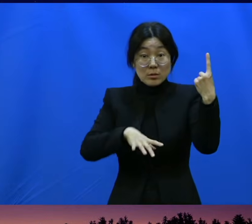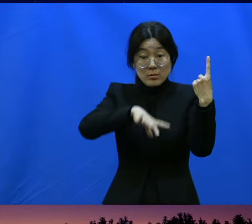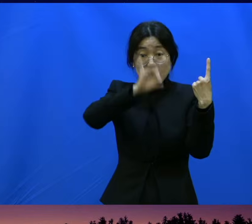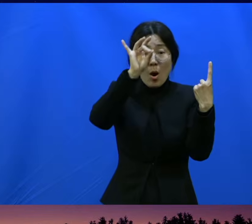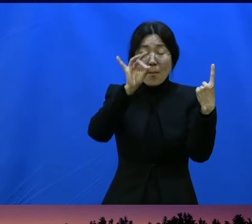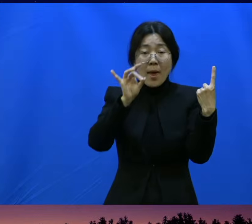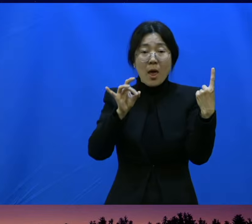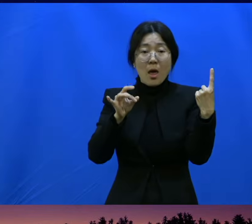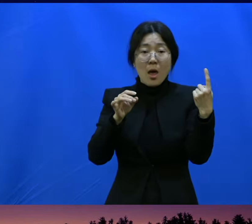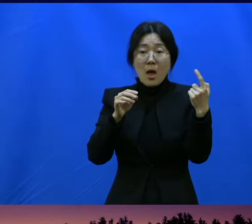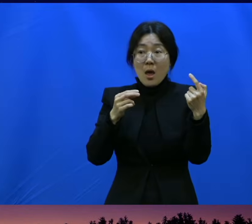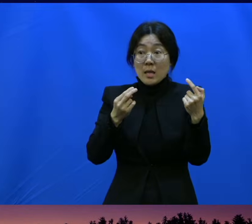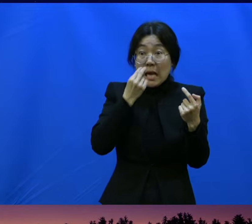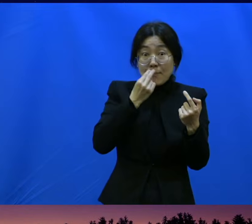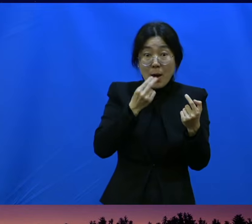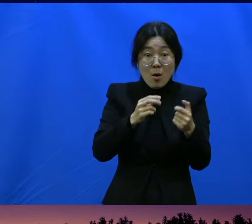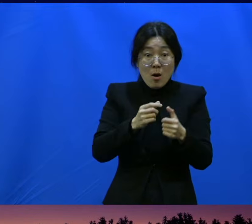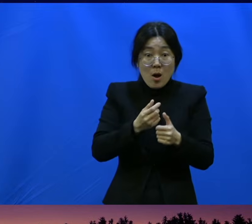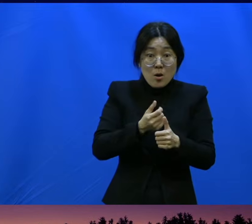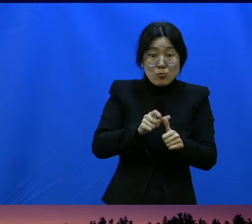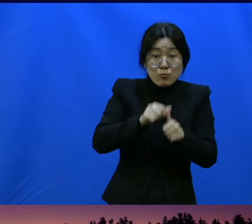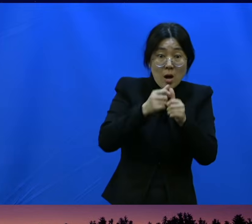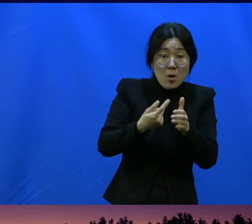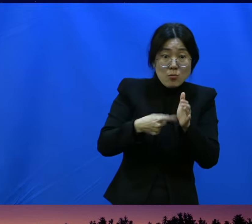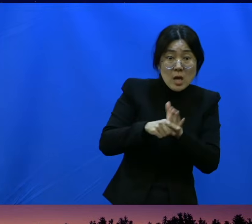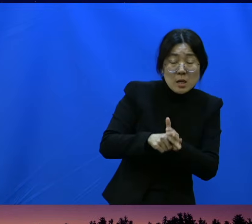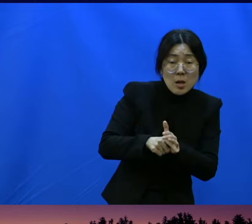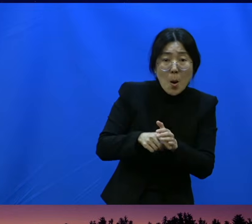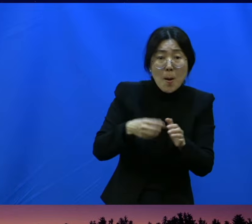여러분, 사람들은 어설픈 피난처를 찾습니다.